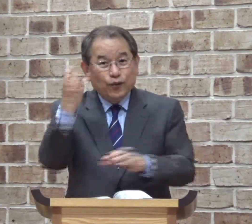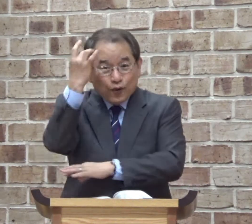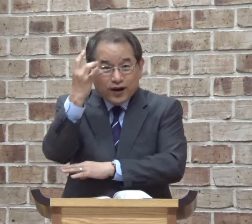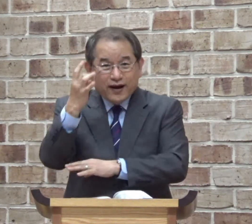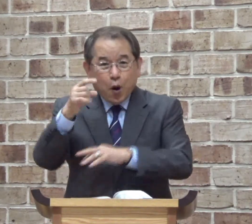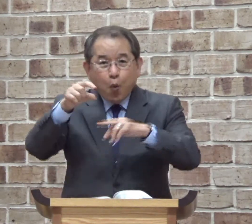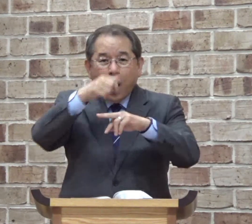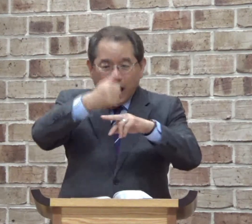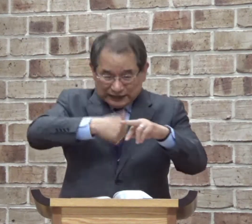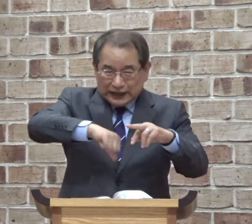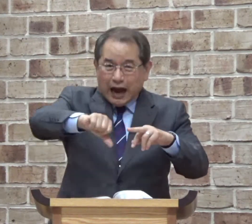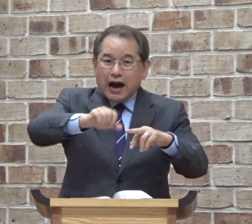원래는 왕의 혈통으로